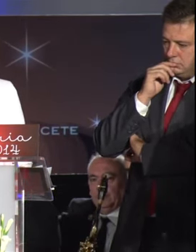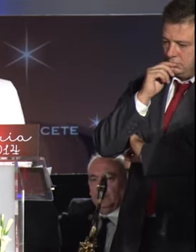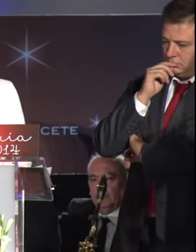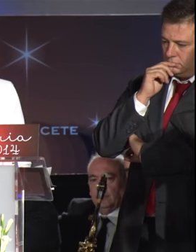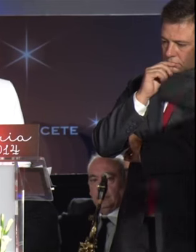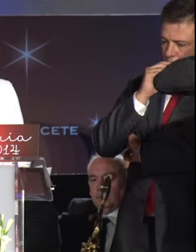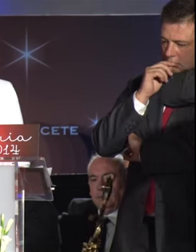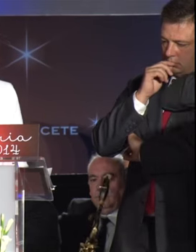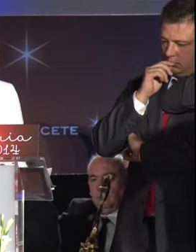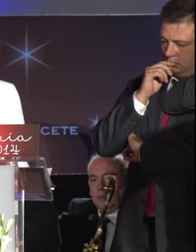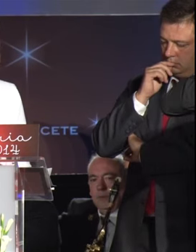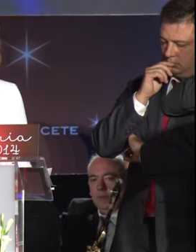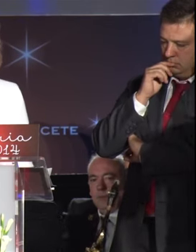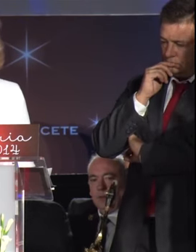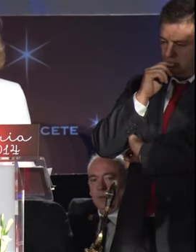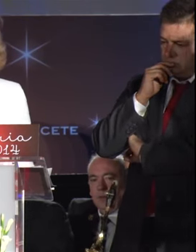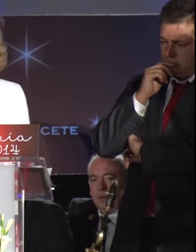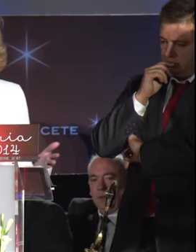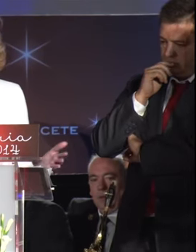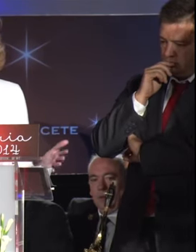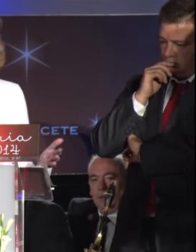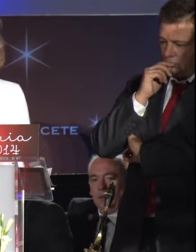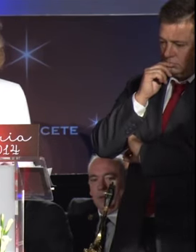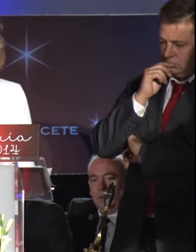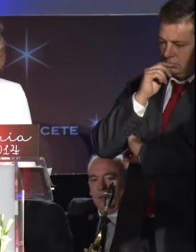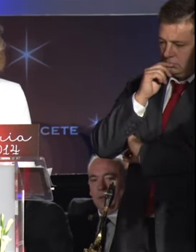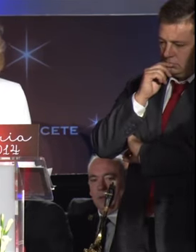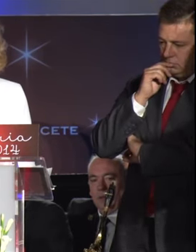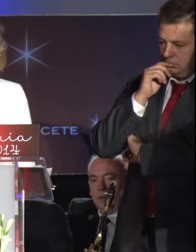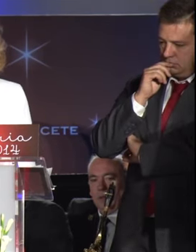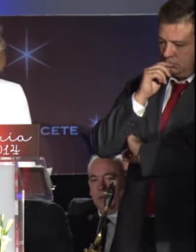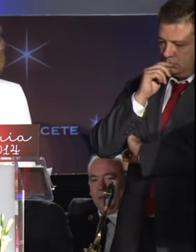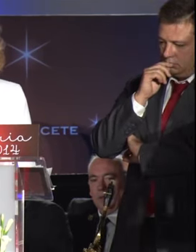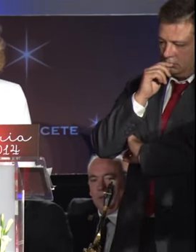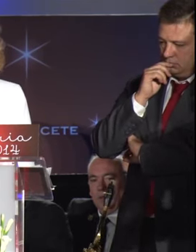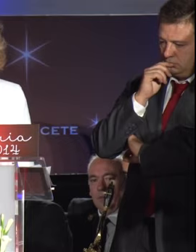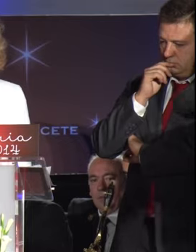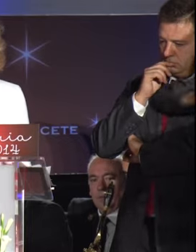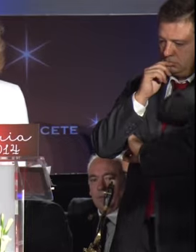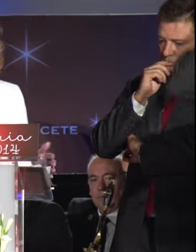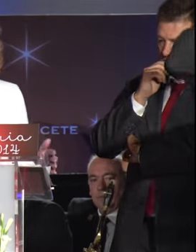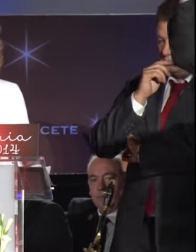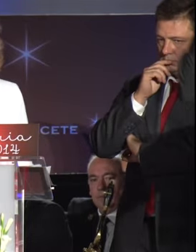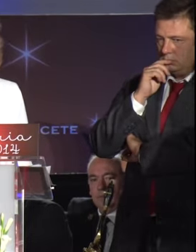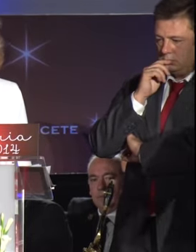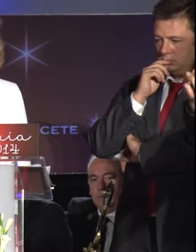nuestra querida Virgen de los Llanos. Queridos amigos, viva la feria y que nuestra